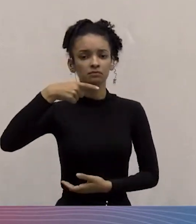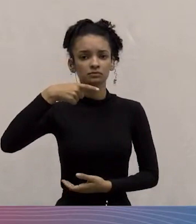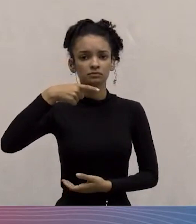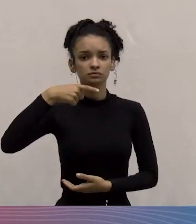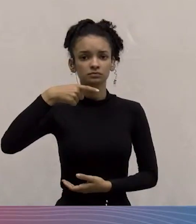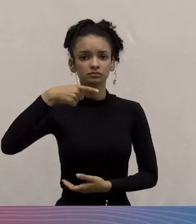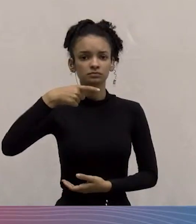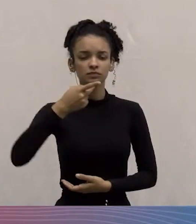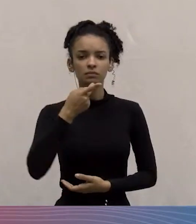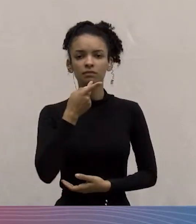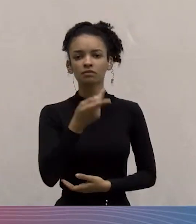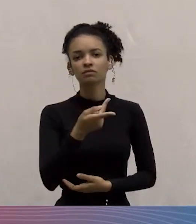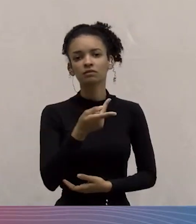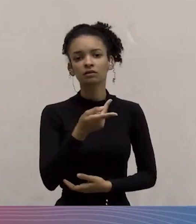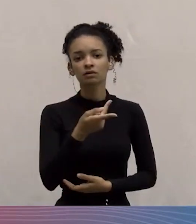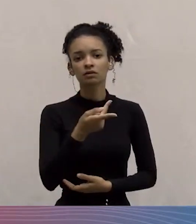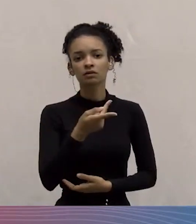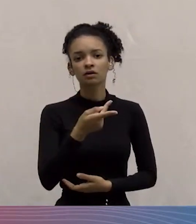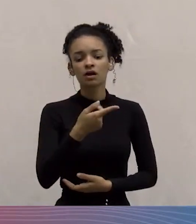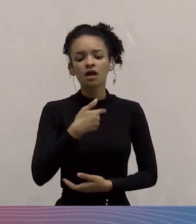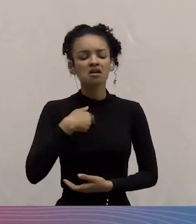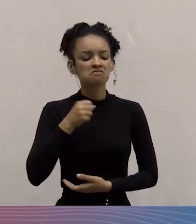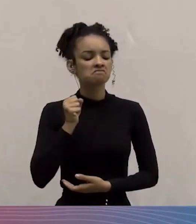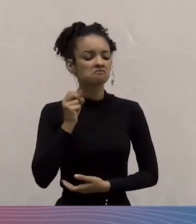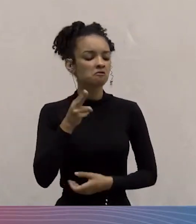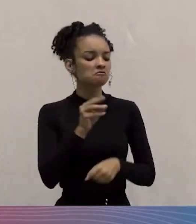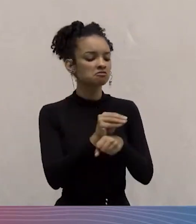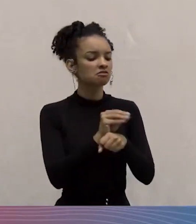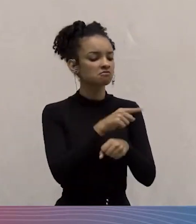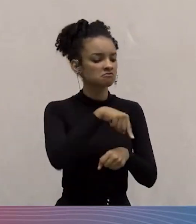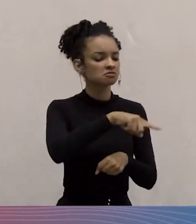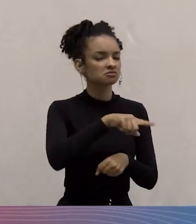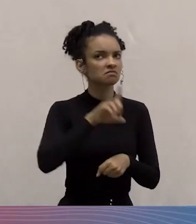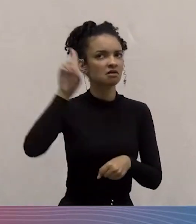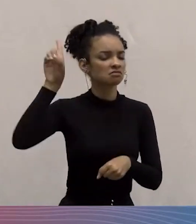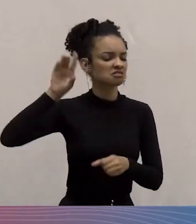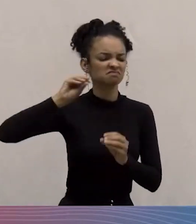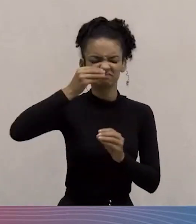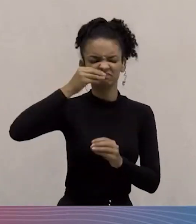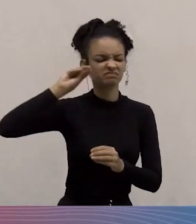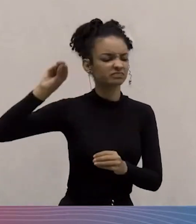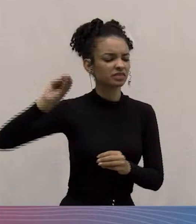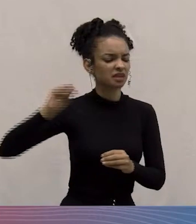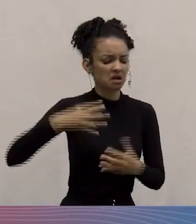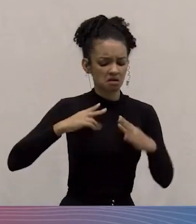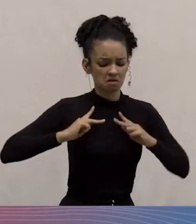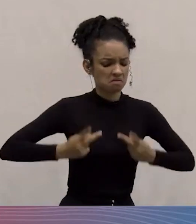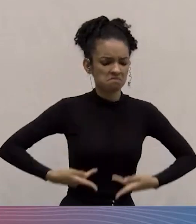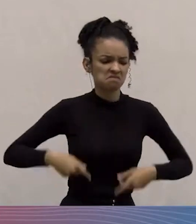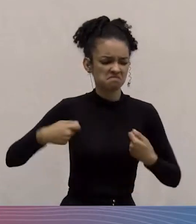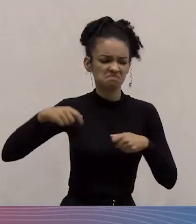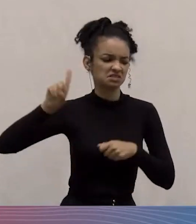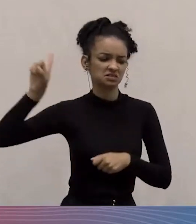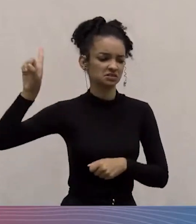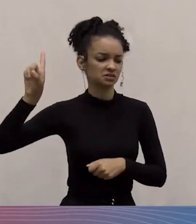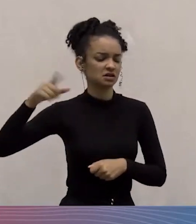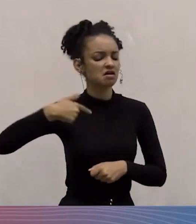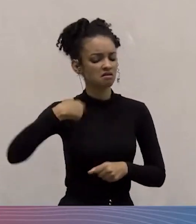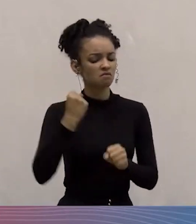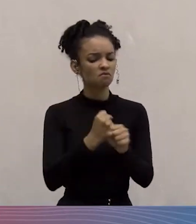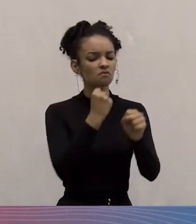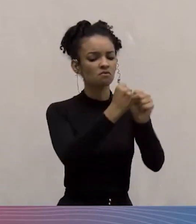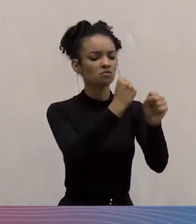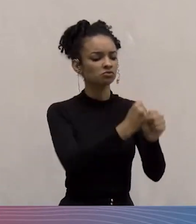para dizer: eu vou cuidar de vocês. O homem não precisa de Deus. Eu vou